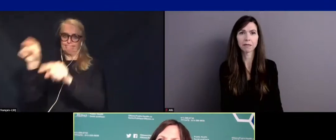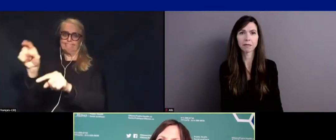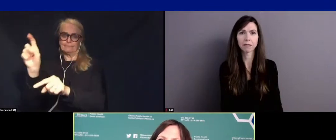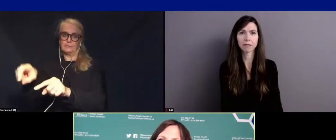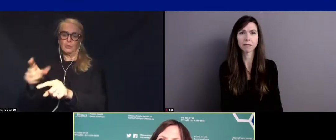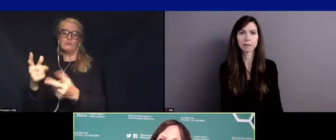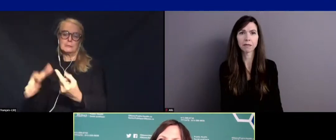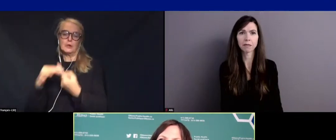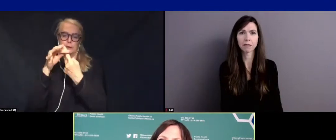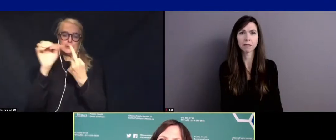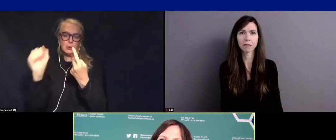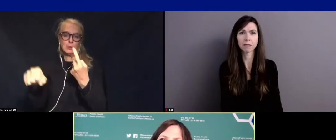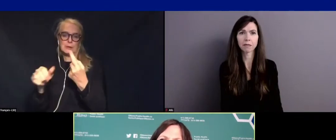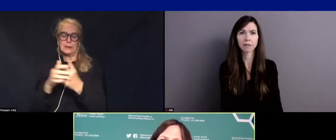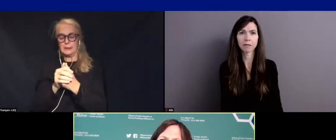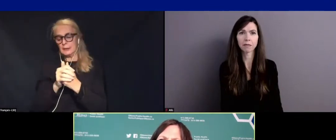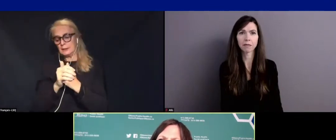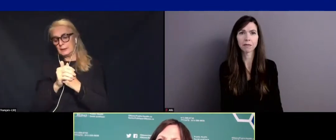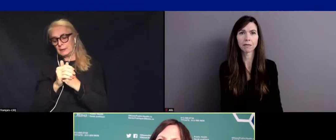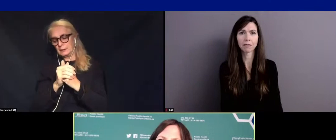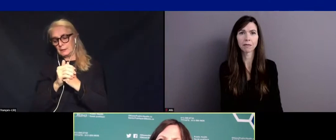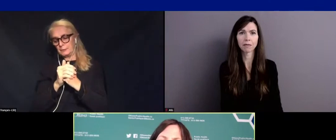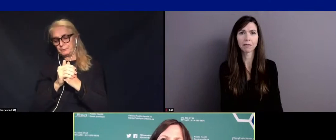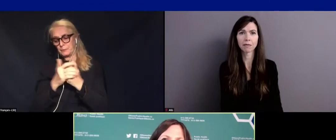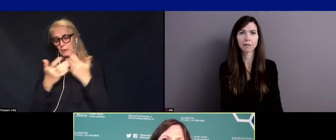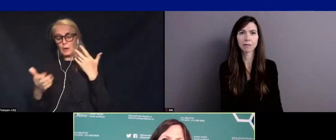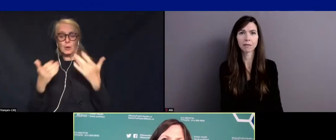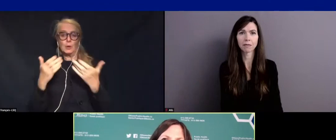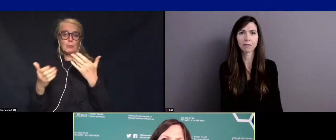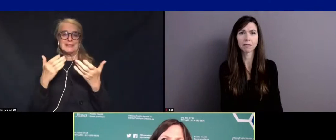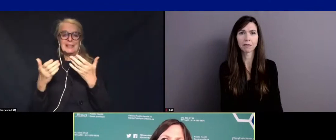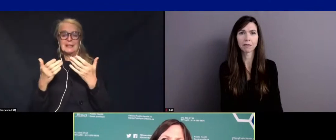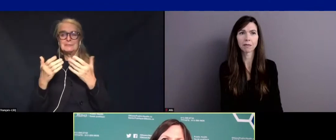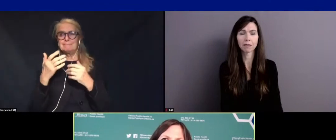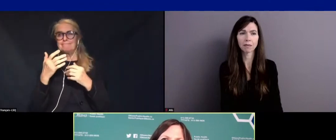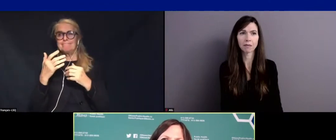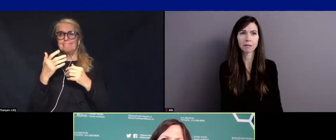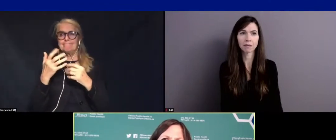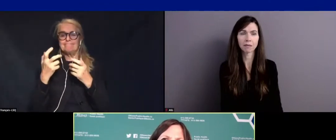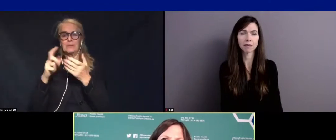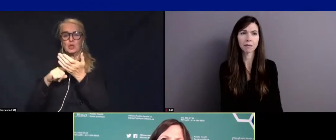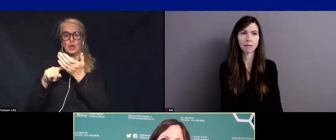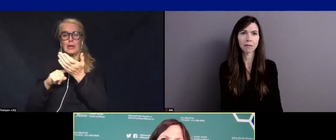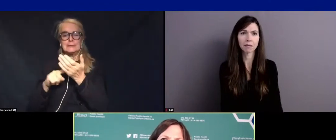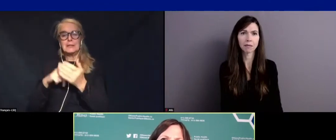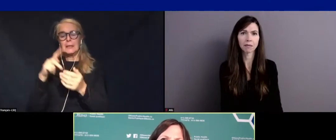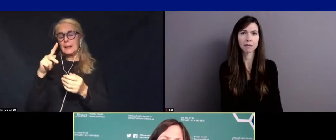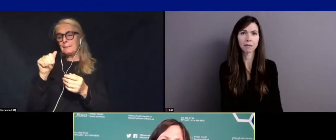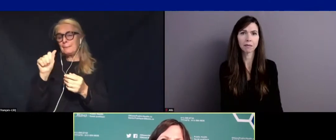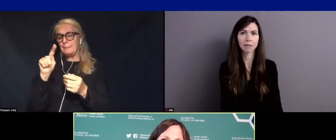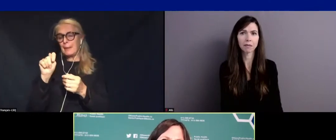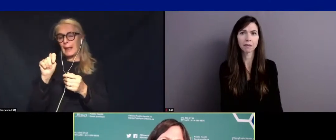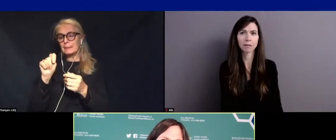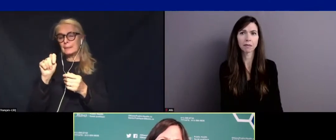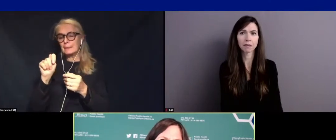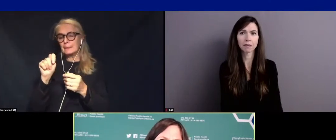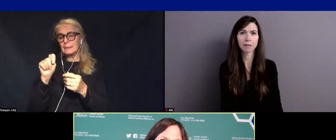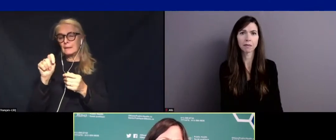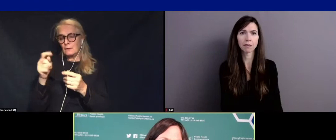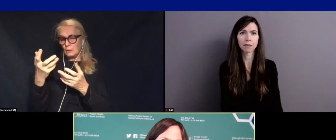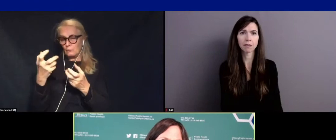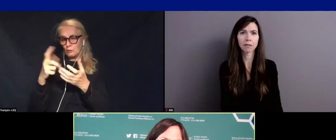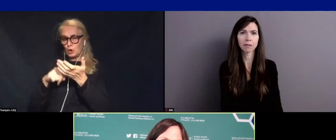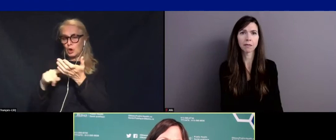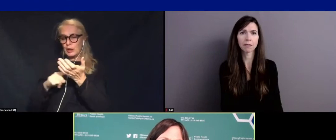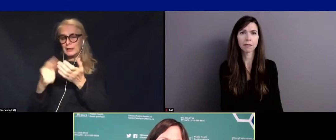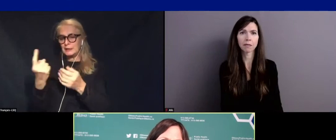Je voudrais juste peut-être corriger Kat, est-ce que vous voulez corriger quelque